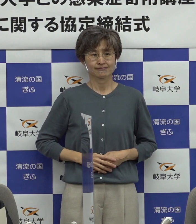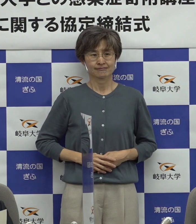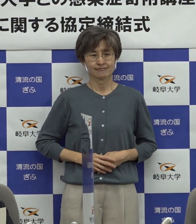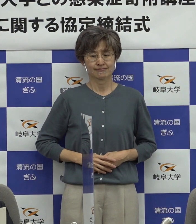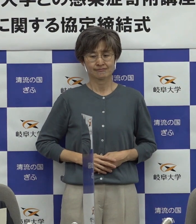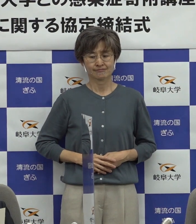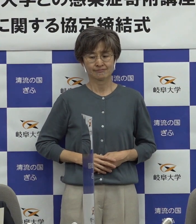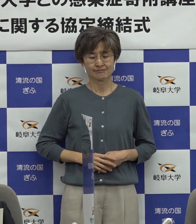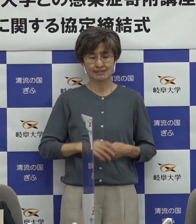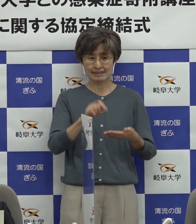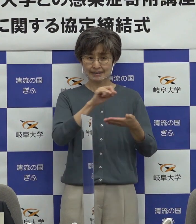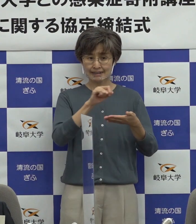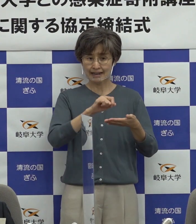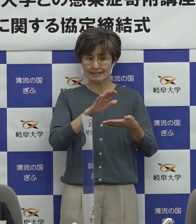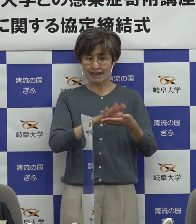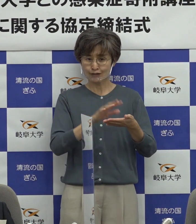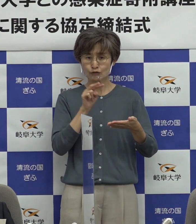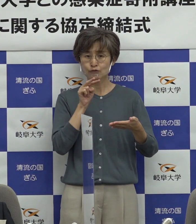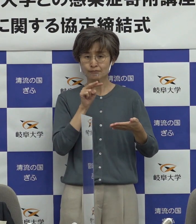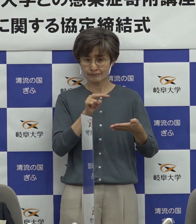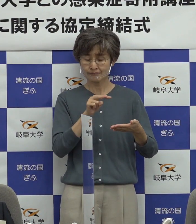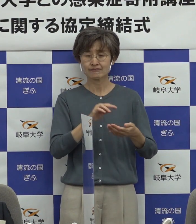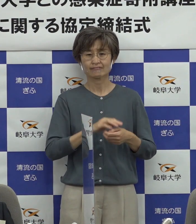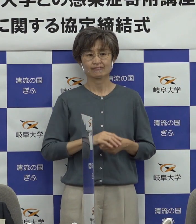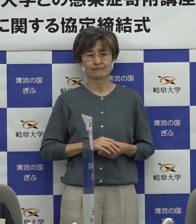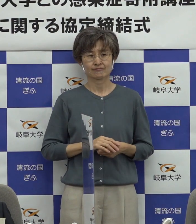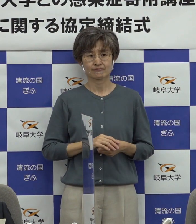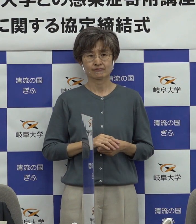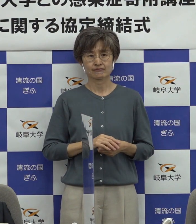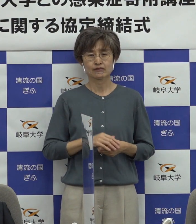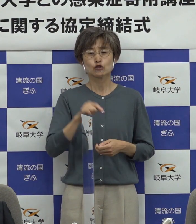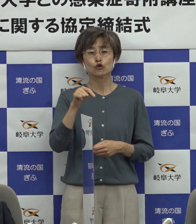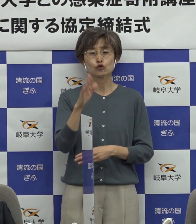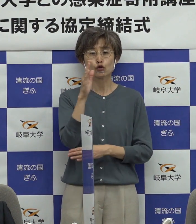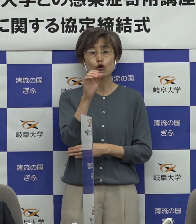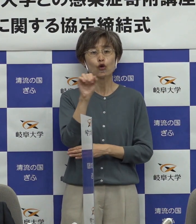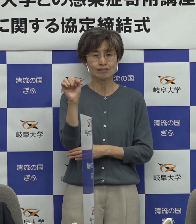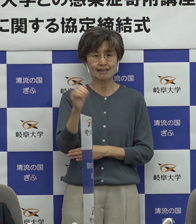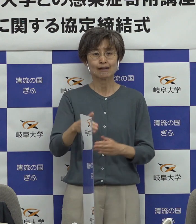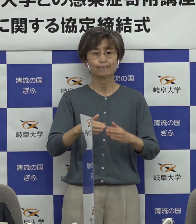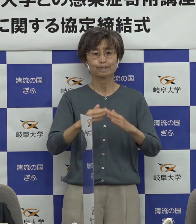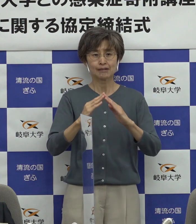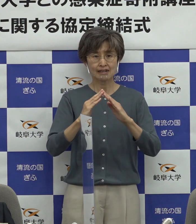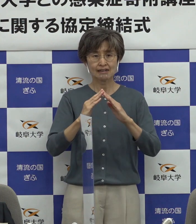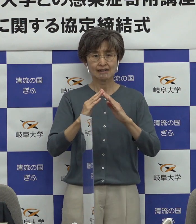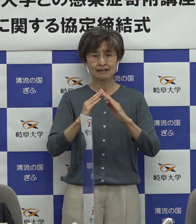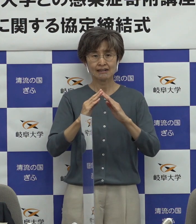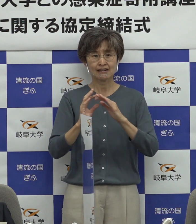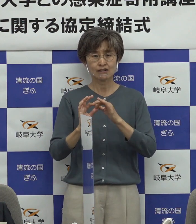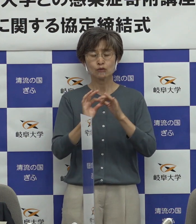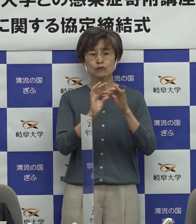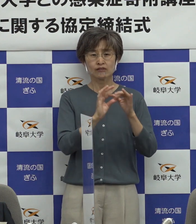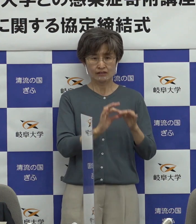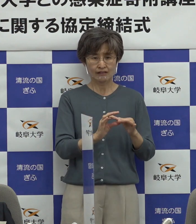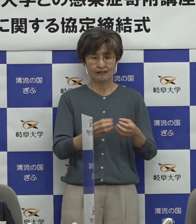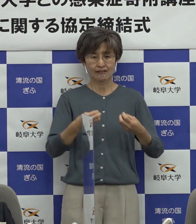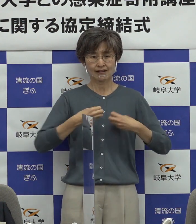なんかチョボで書いてあるんですけれども、この講座を設置することによって、感染症対策